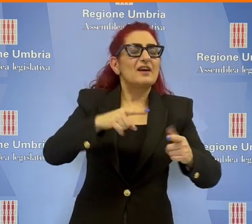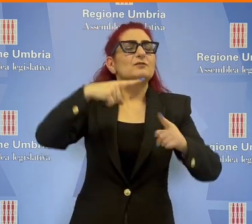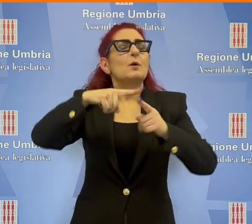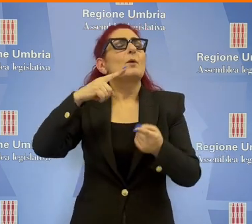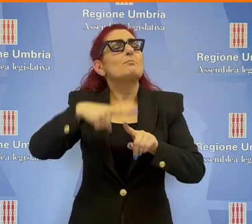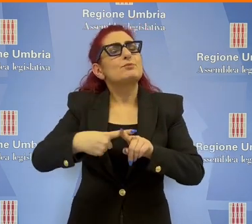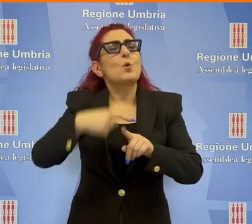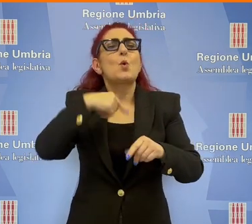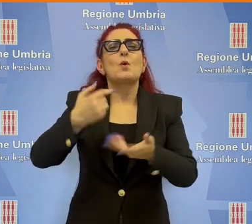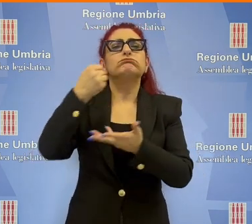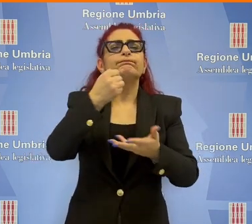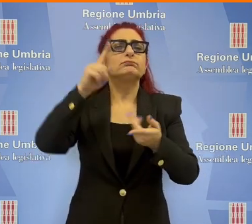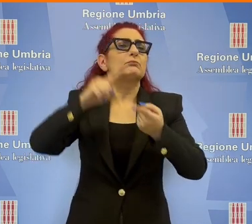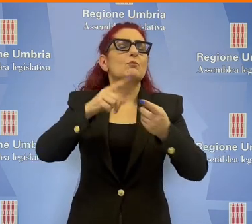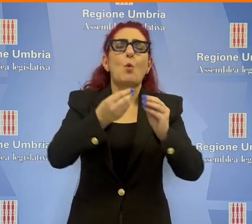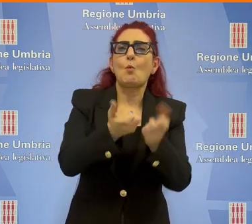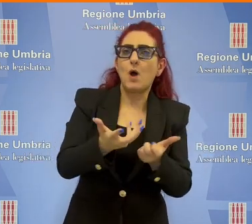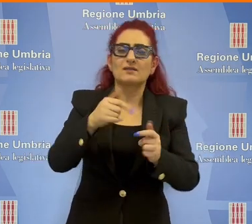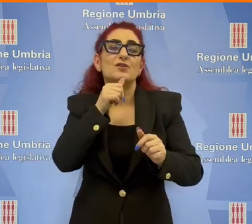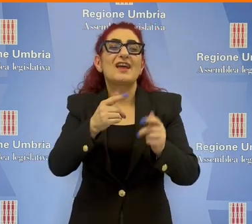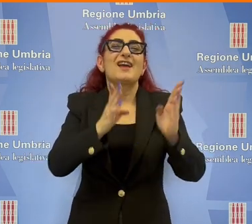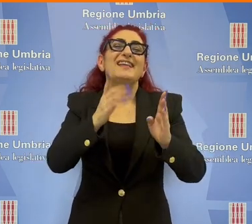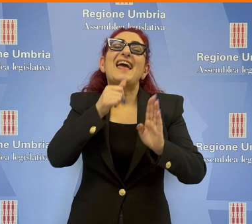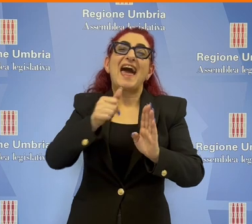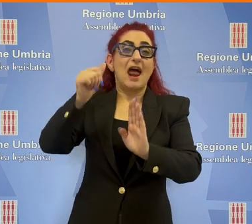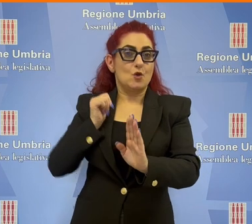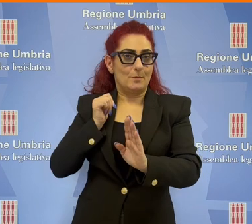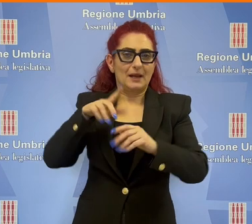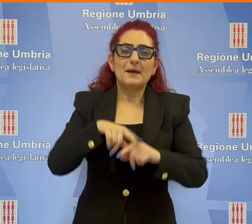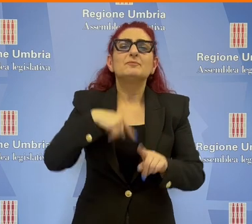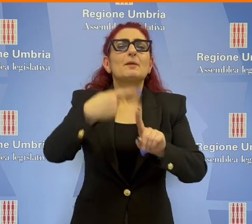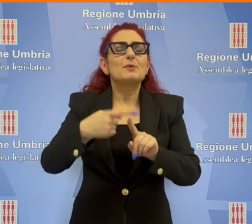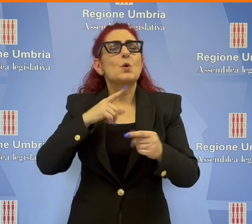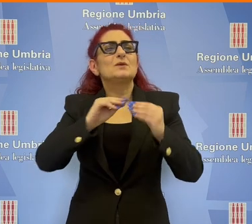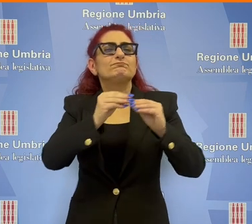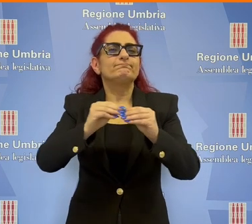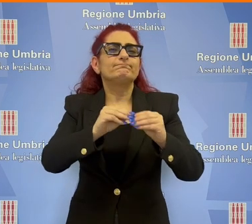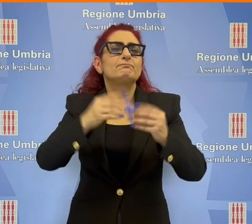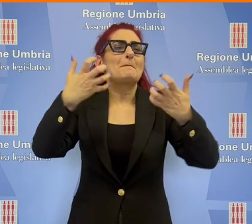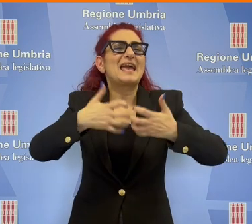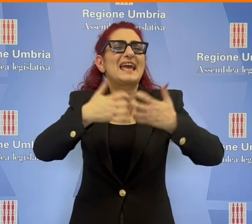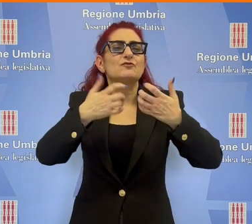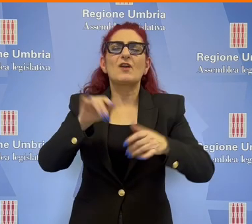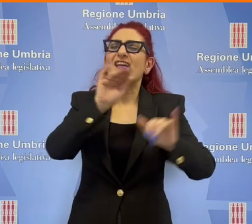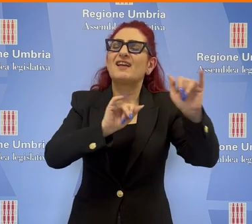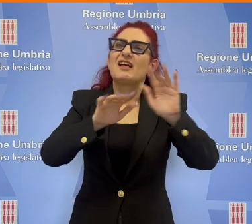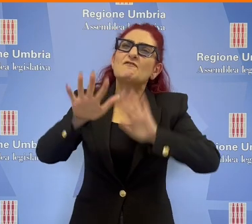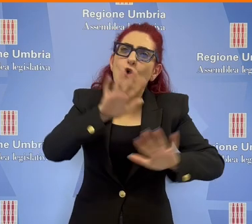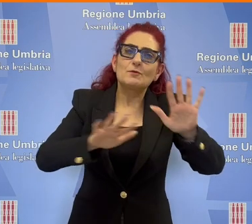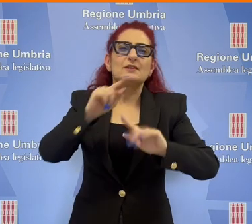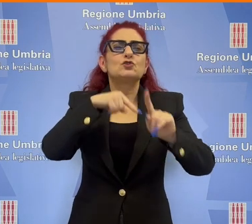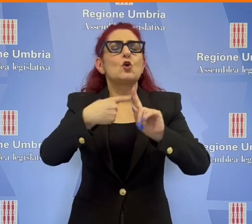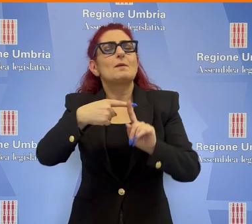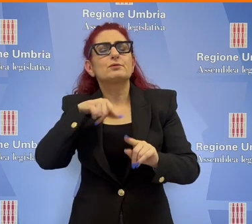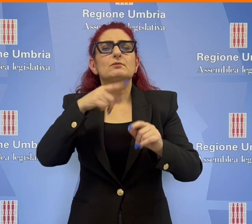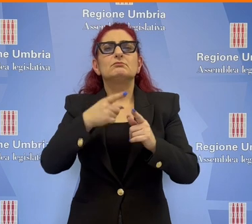sulle risorse utilizzate nell'anno precedente. Inoltre viene inserito un meccanismo virtuoso di informazione